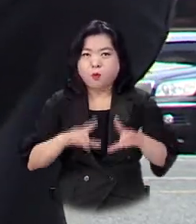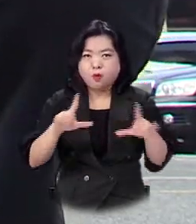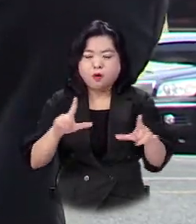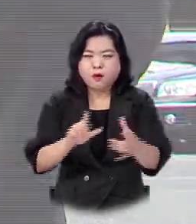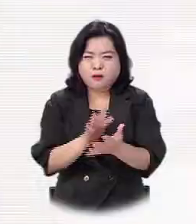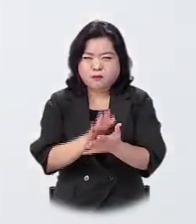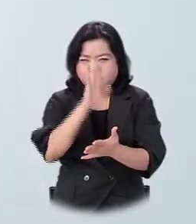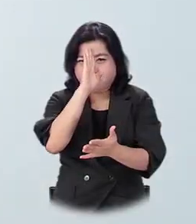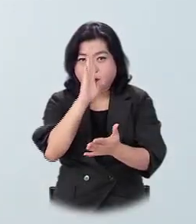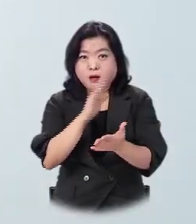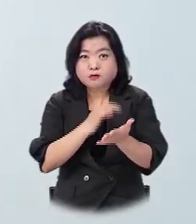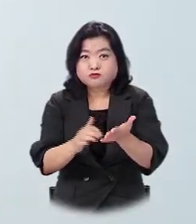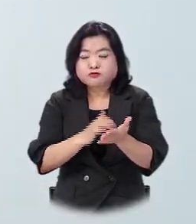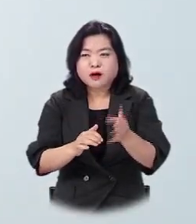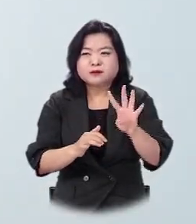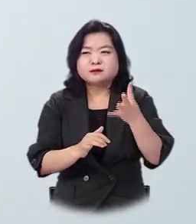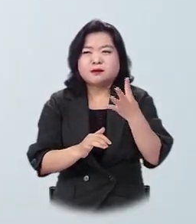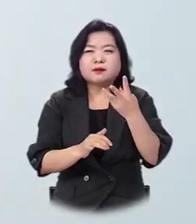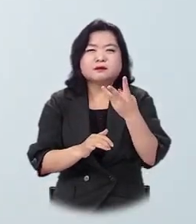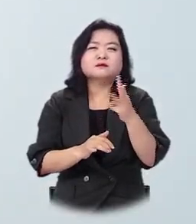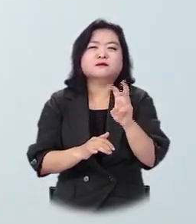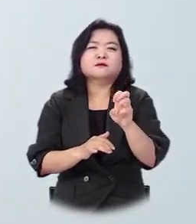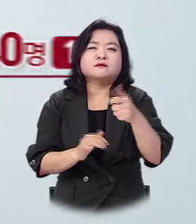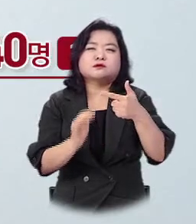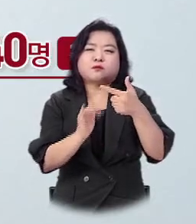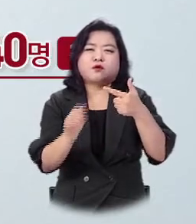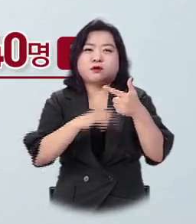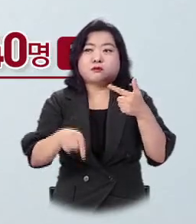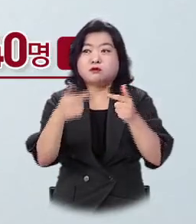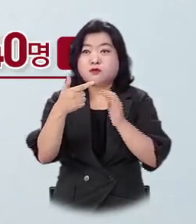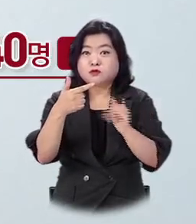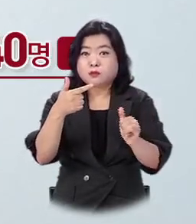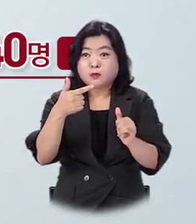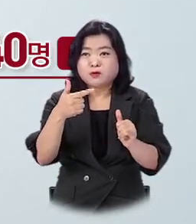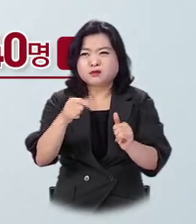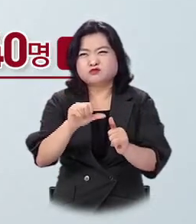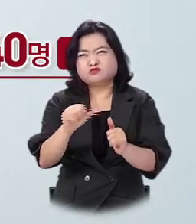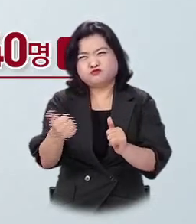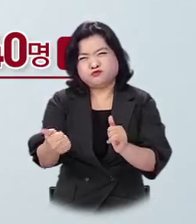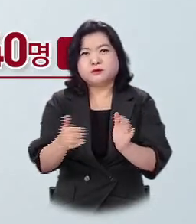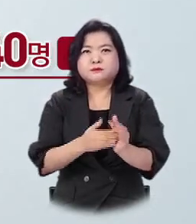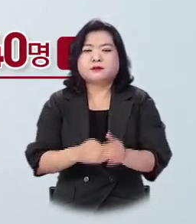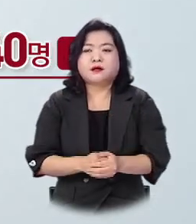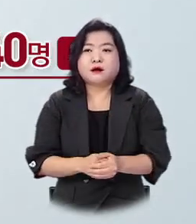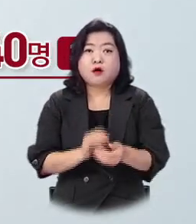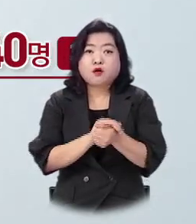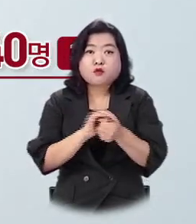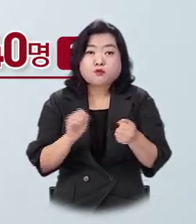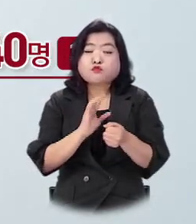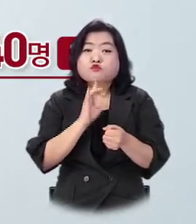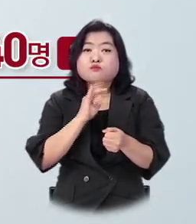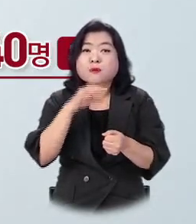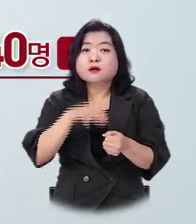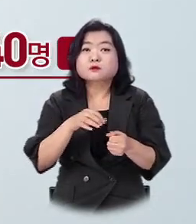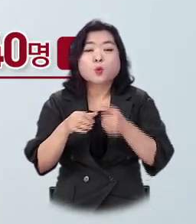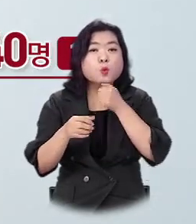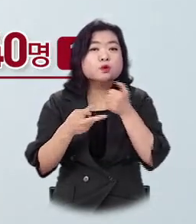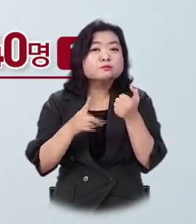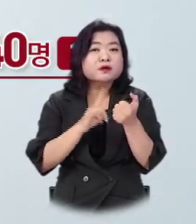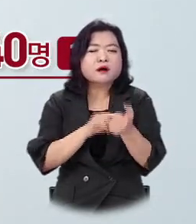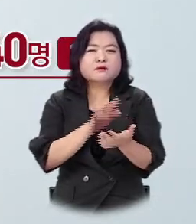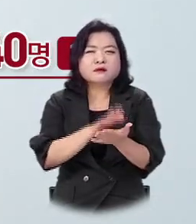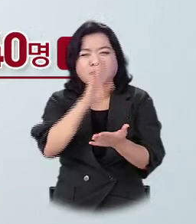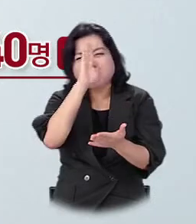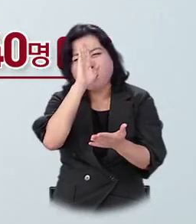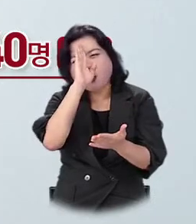발생한 온열 질환자는 436명이고 이 가운데 6명이 숨졌습니다. 경북은 구미에서 50대가